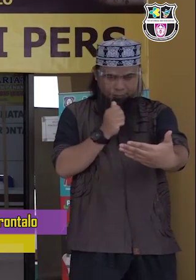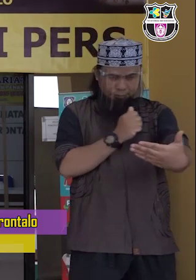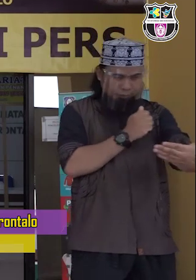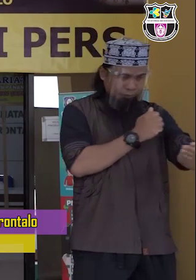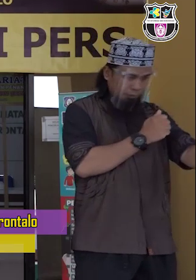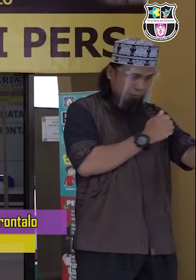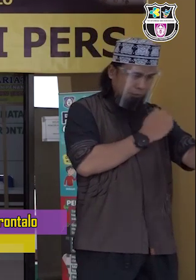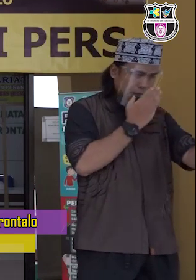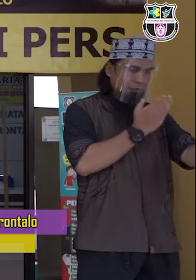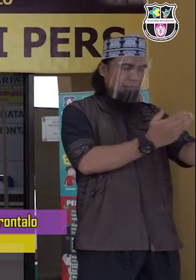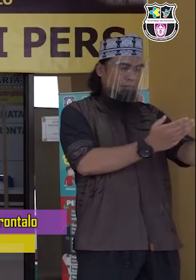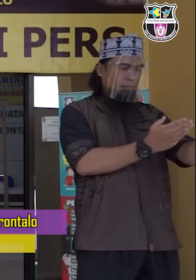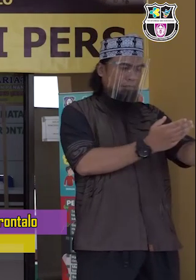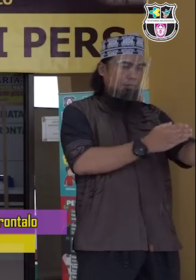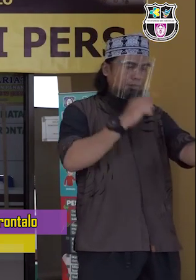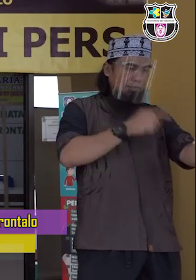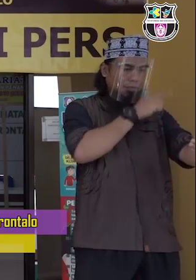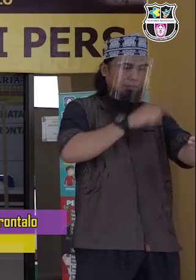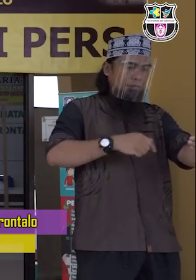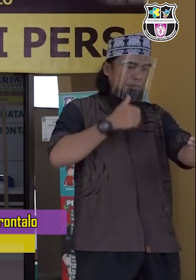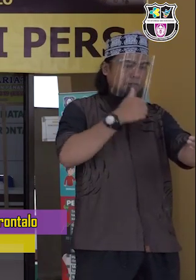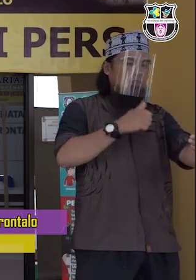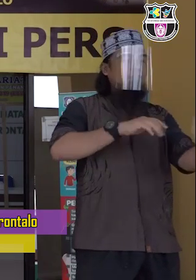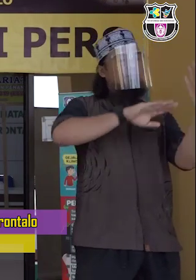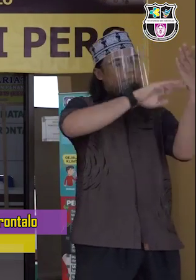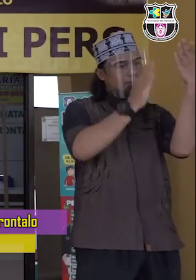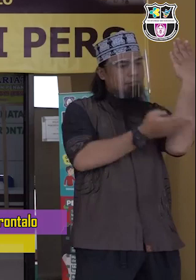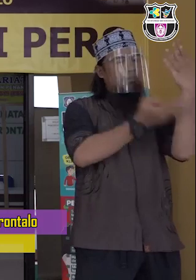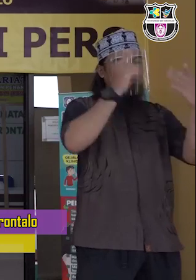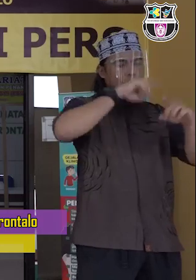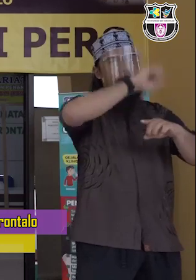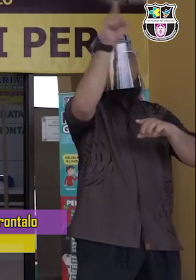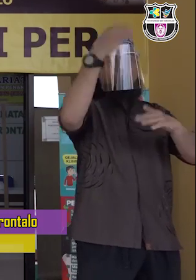terjadi pada saat ibu hamil sampai dengan melahirkan.